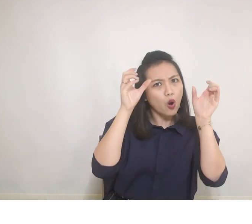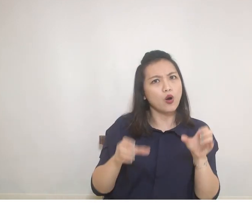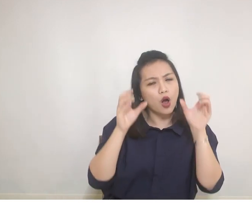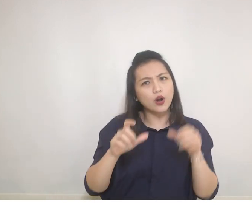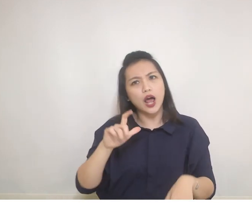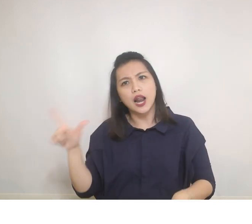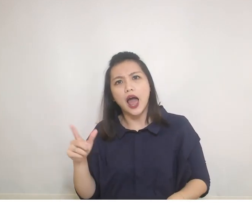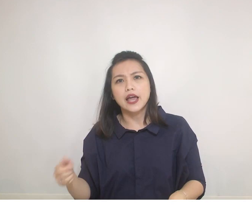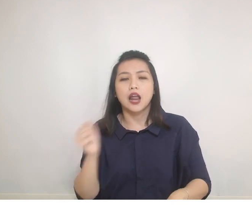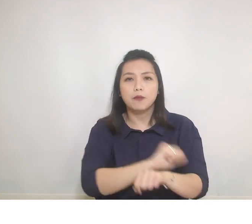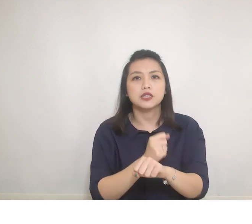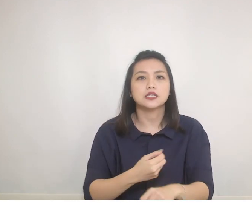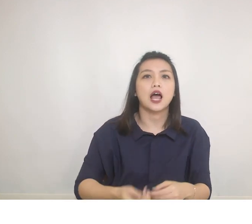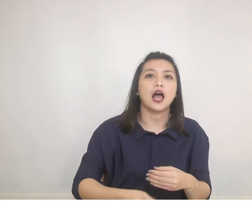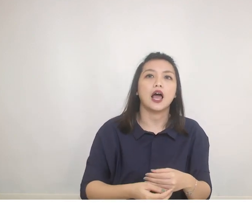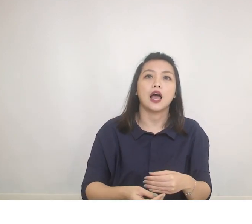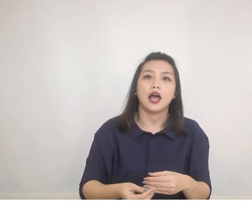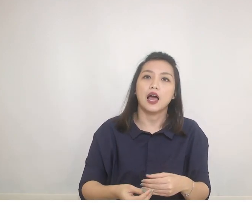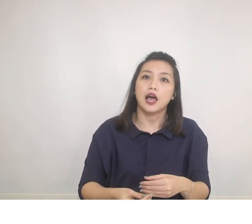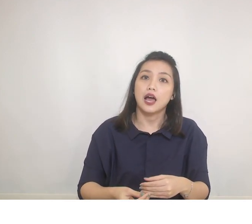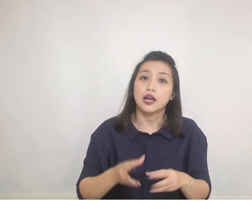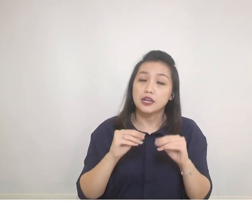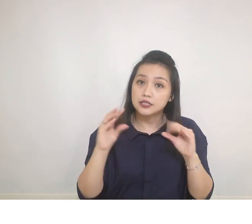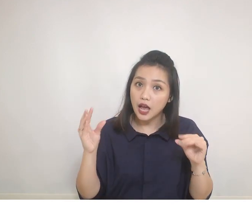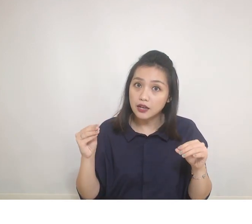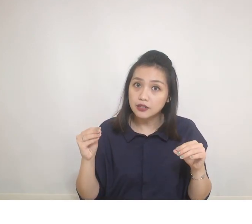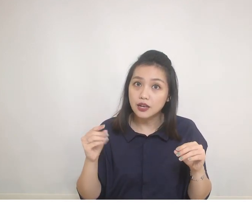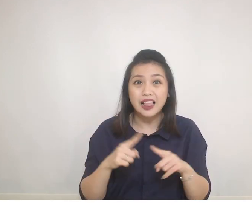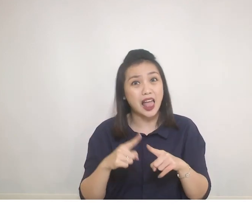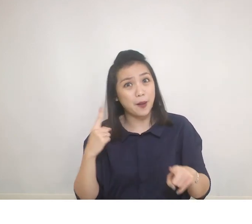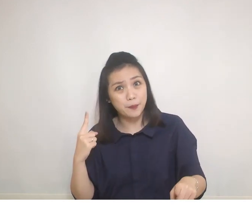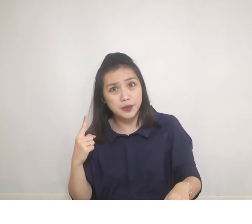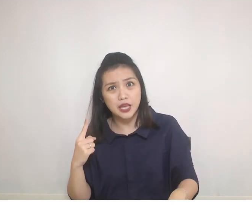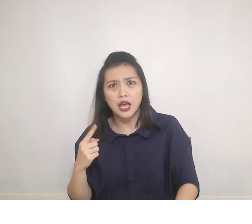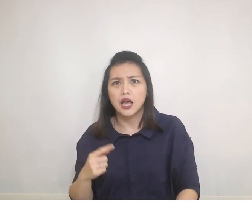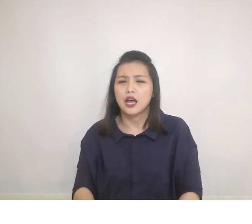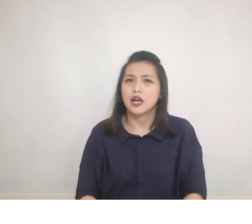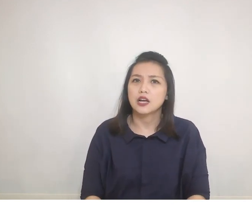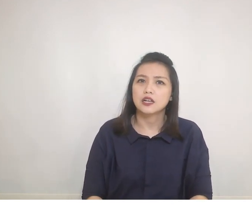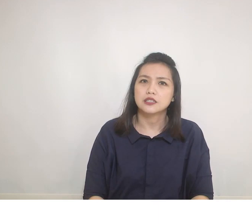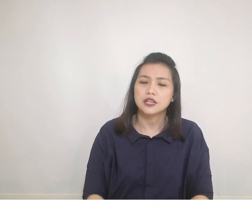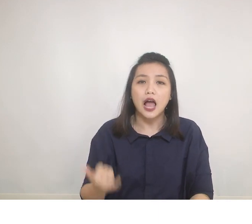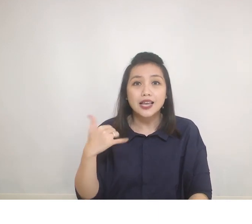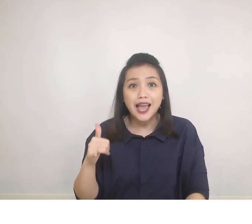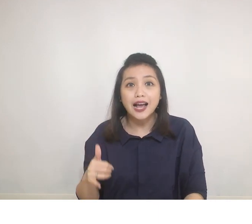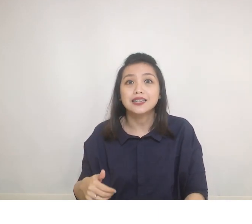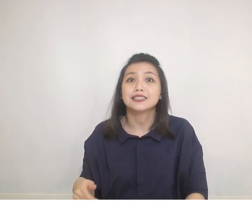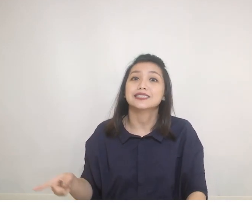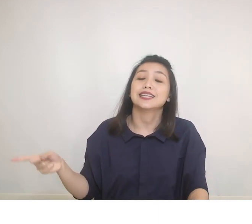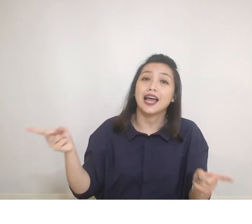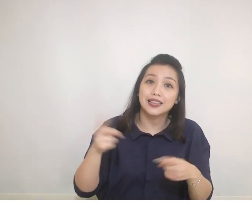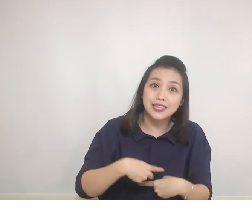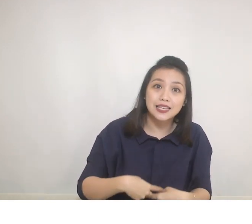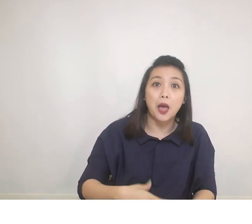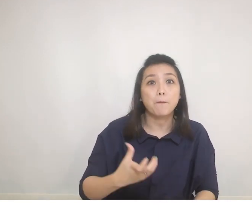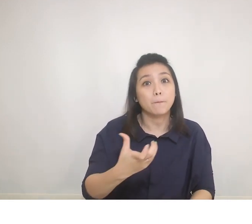saya kayak, kamu hubungin jiwa-jiwa dengan bisnismu. Kok kayak manipulasi? Ngerti gak? Kayak... Kok dimanipulasi?